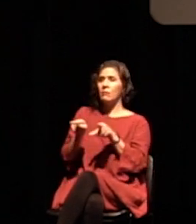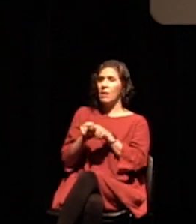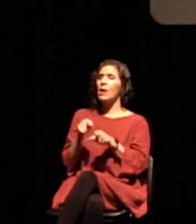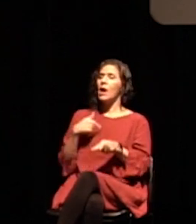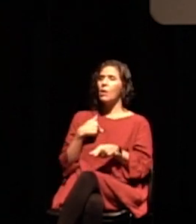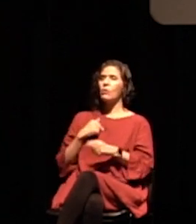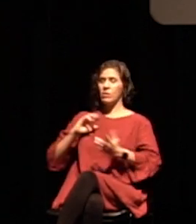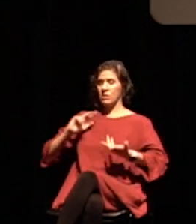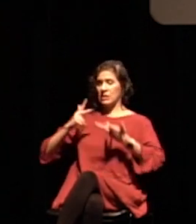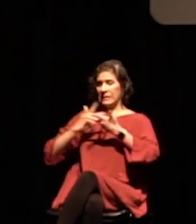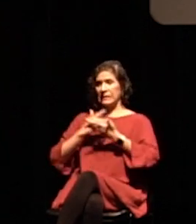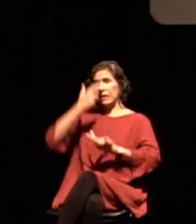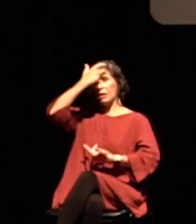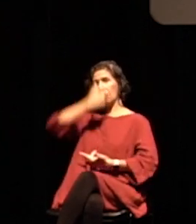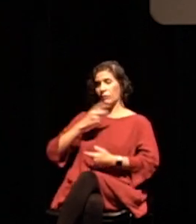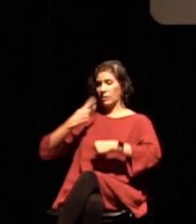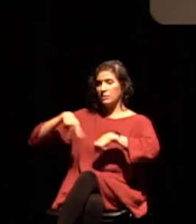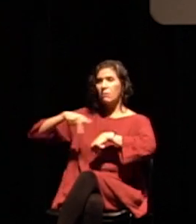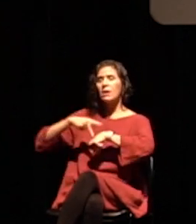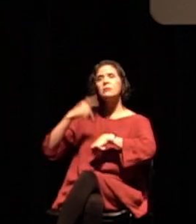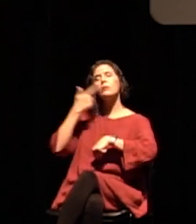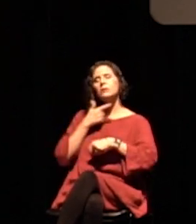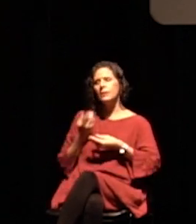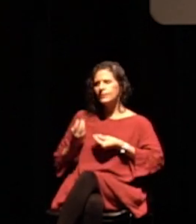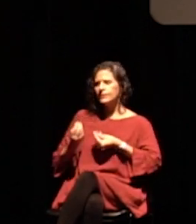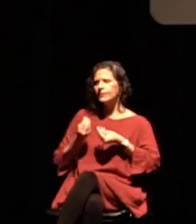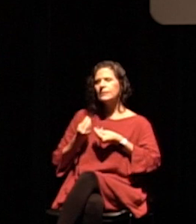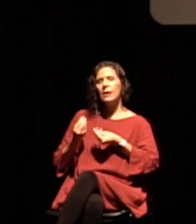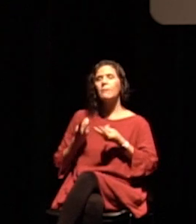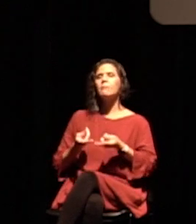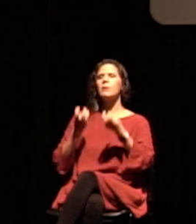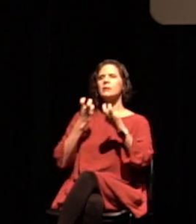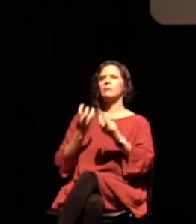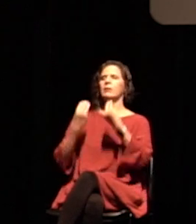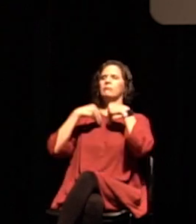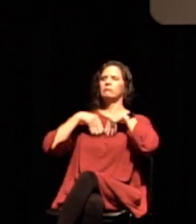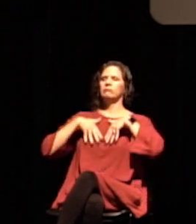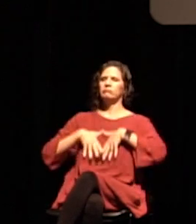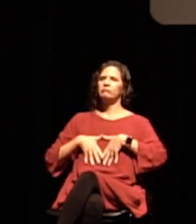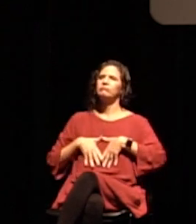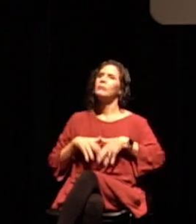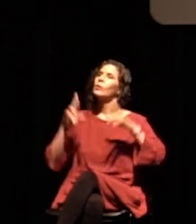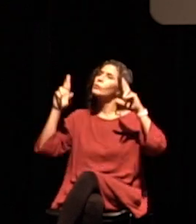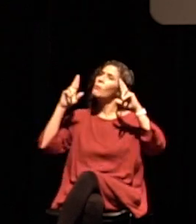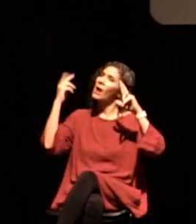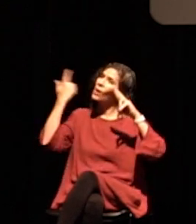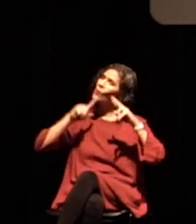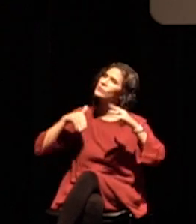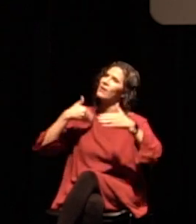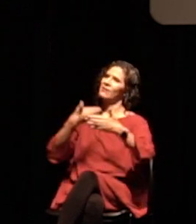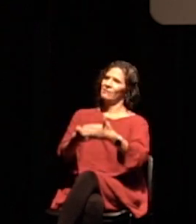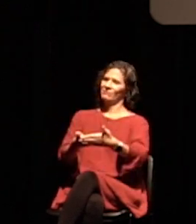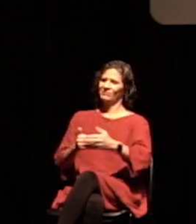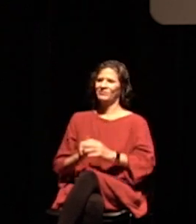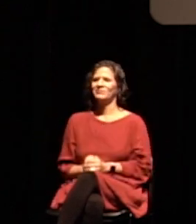país. É isso que eu espero. Vamos ver se pelo menos um pouquinho chegamos lá. Muito obrigado,